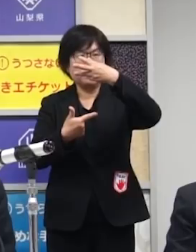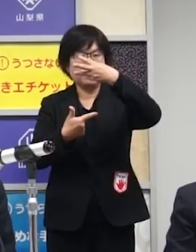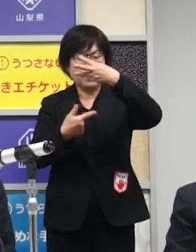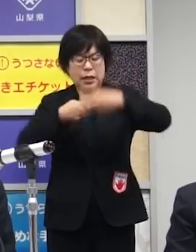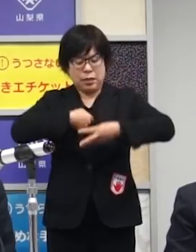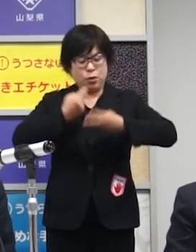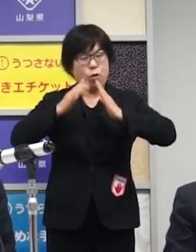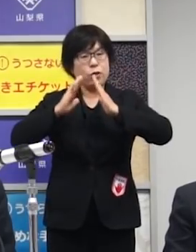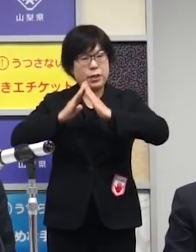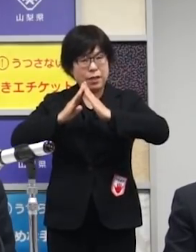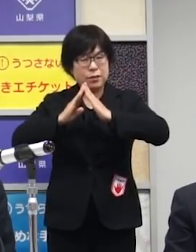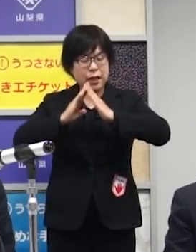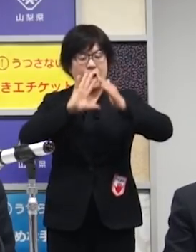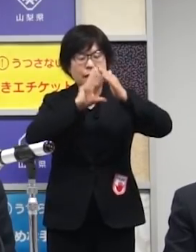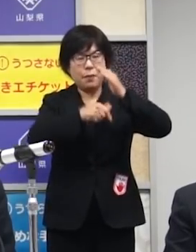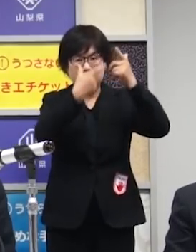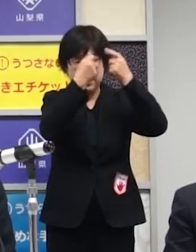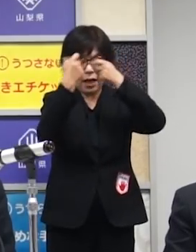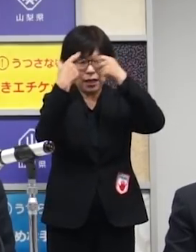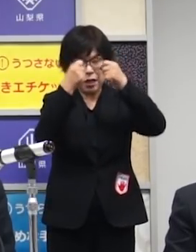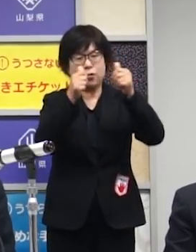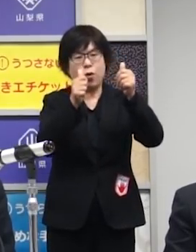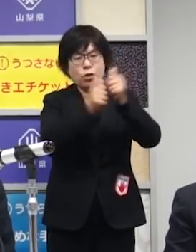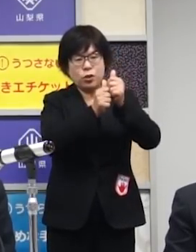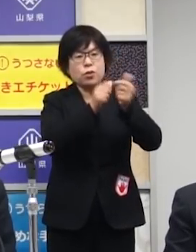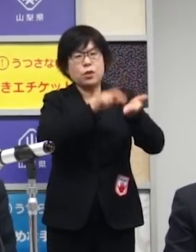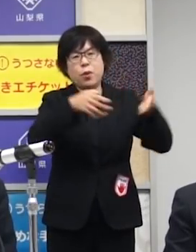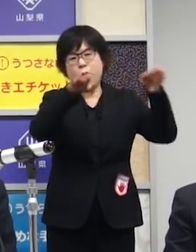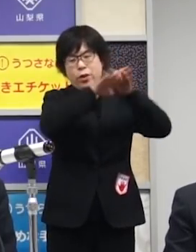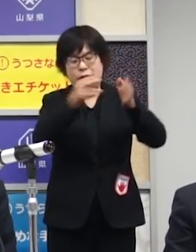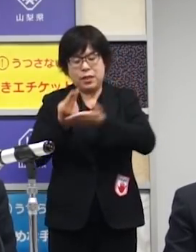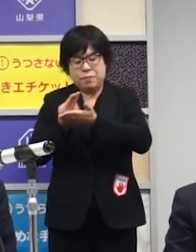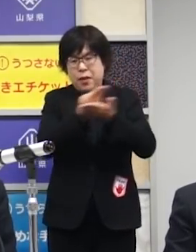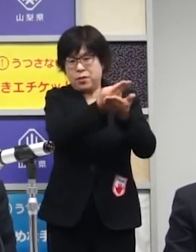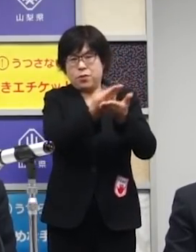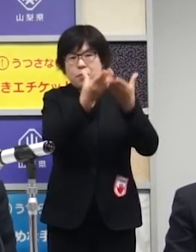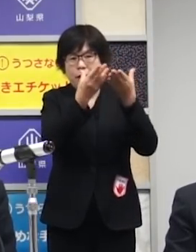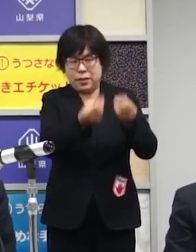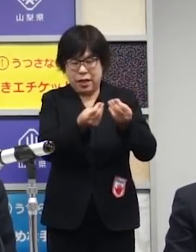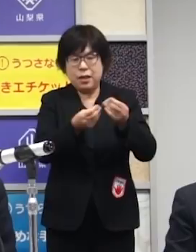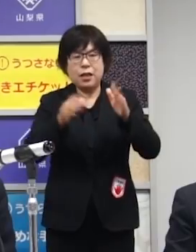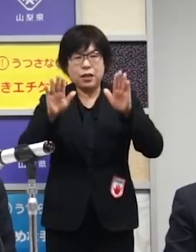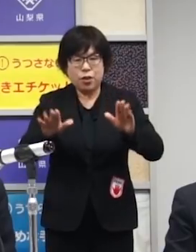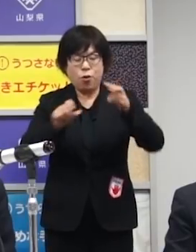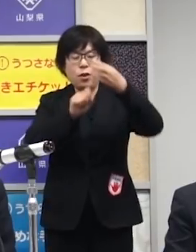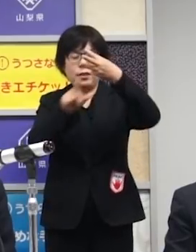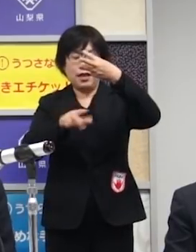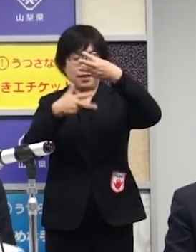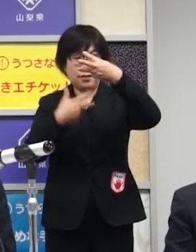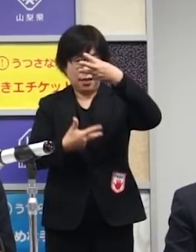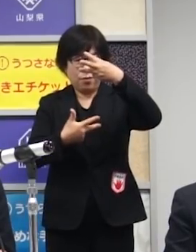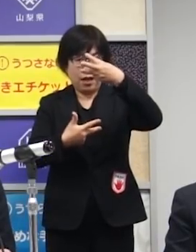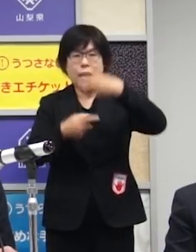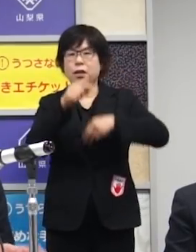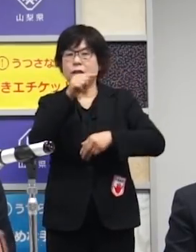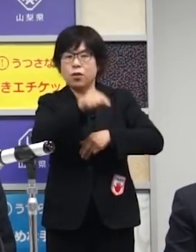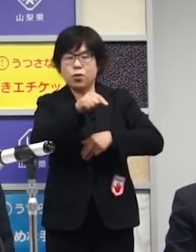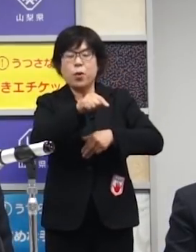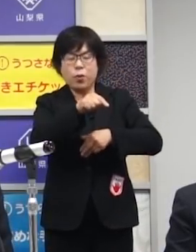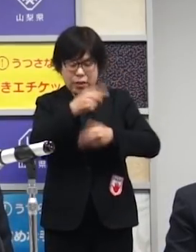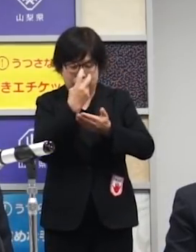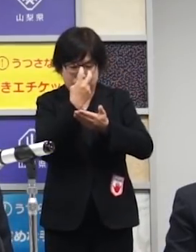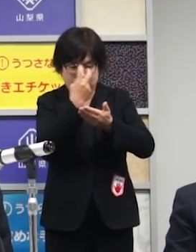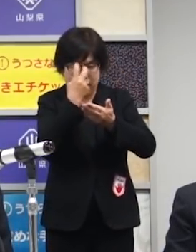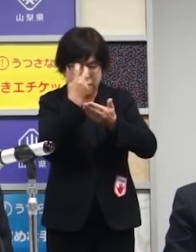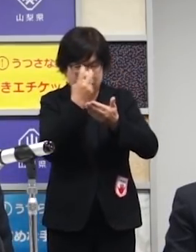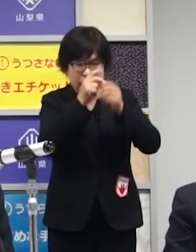自宅から山梨大学医学部附属病院に搬送され、本日3月7日同病院におきましてウイルス